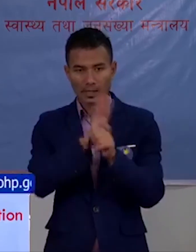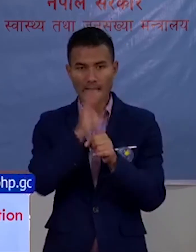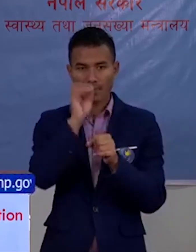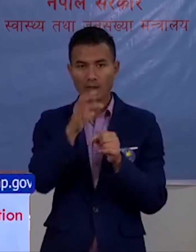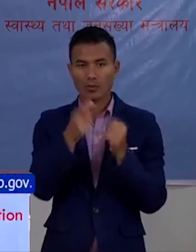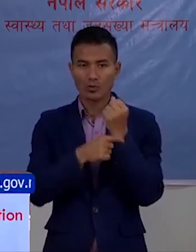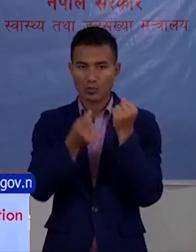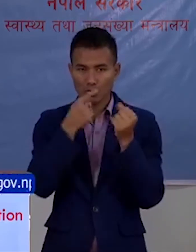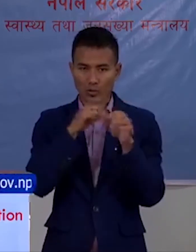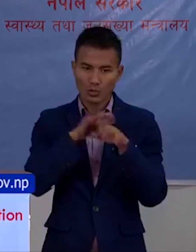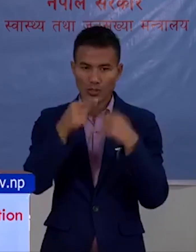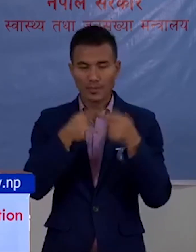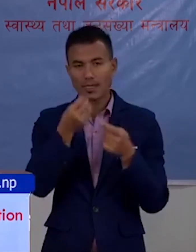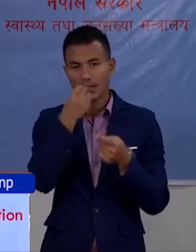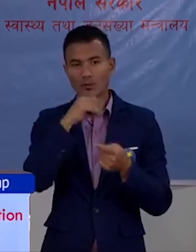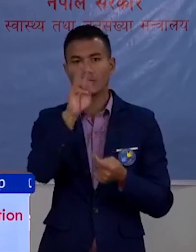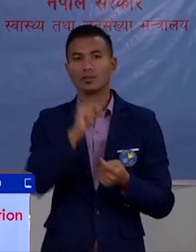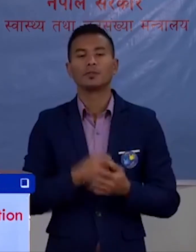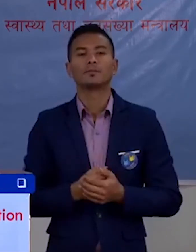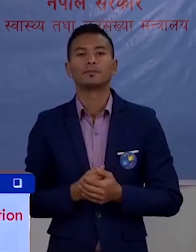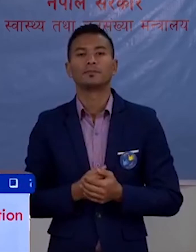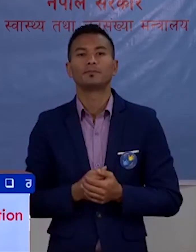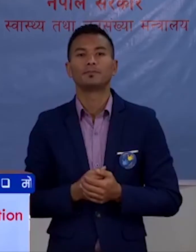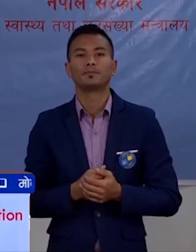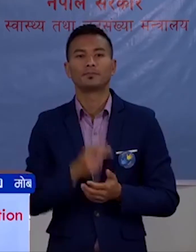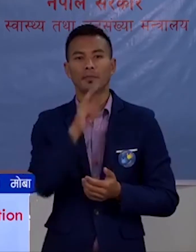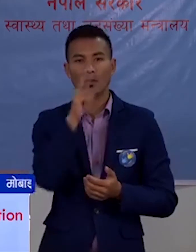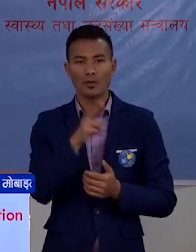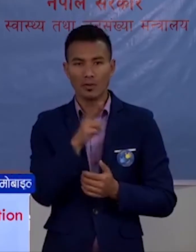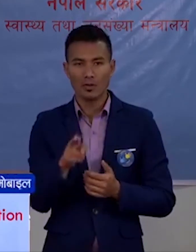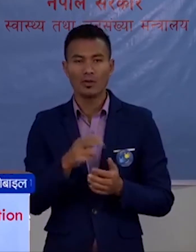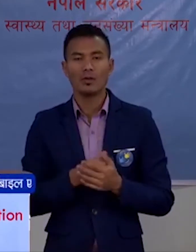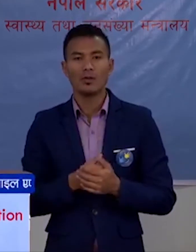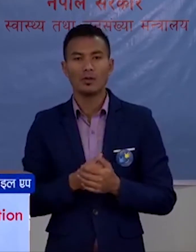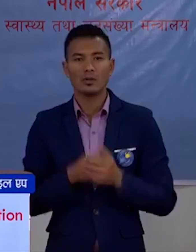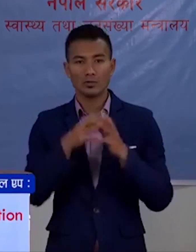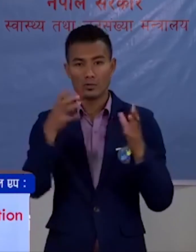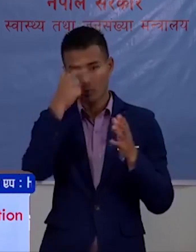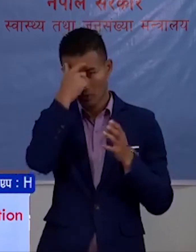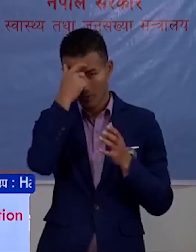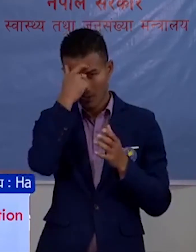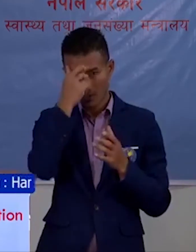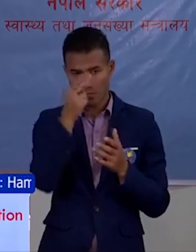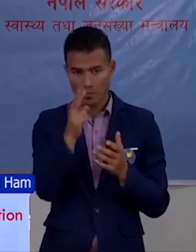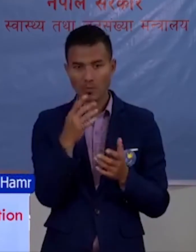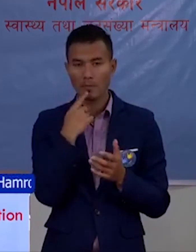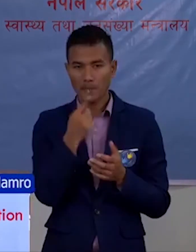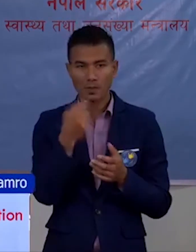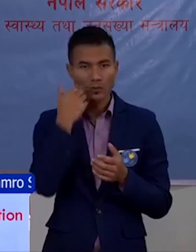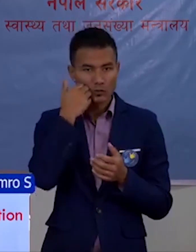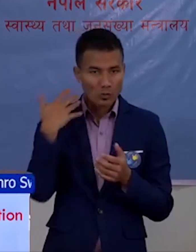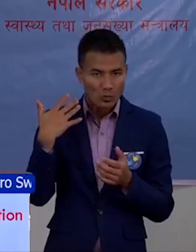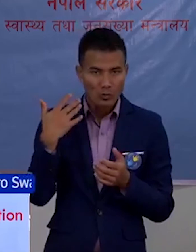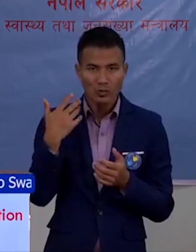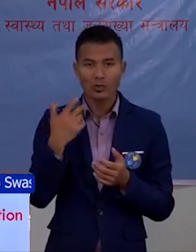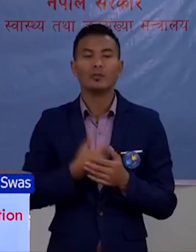औषधिहरू नियमित रूपमा खाने गर्नुपर्दछ र ठुलो समस्या नपरिकन ज्वरो आयो